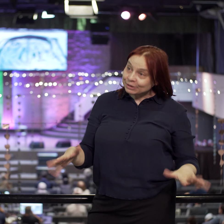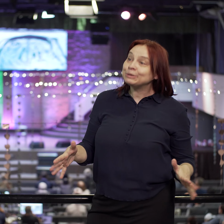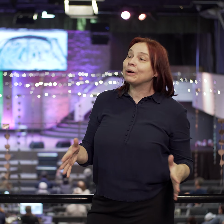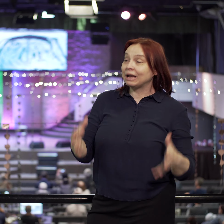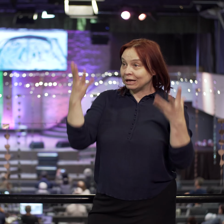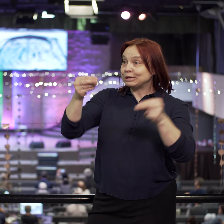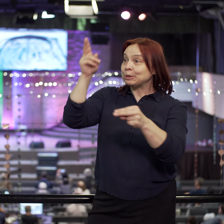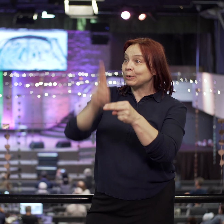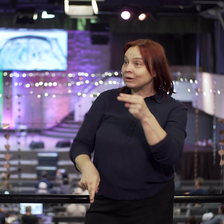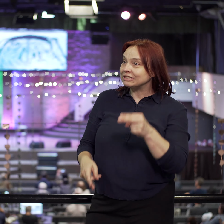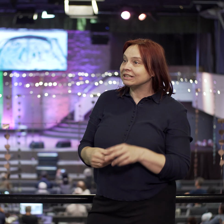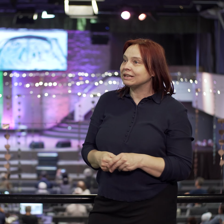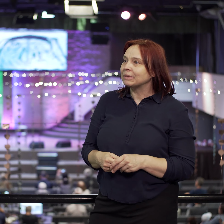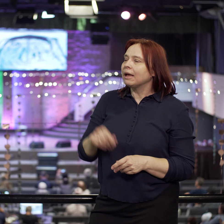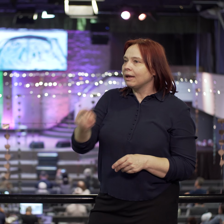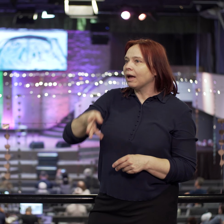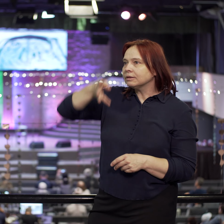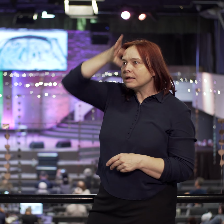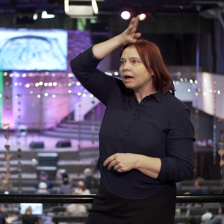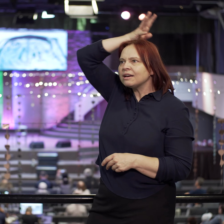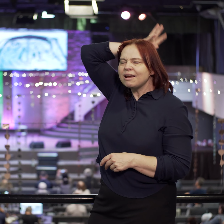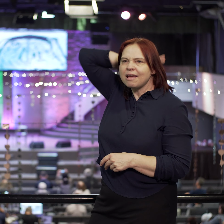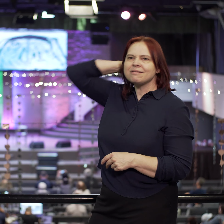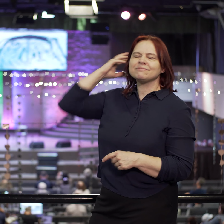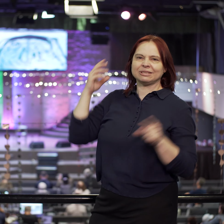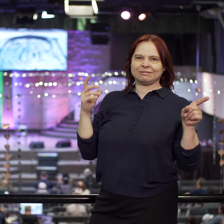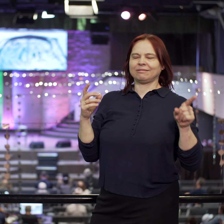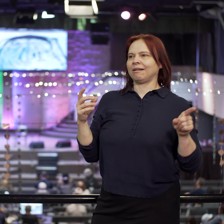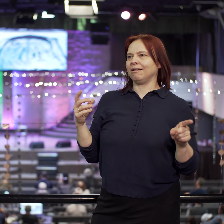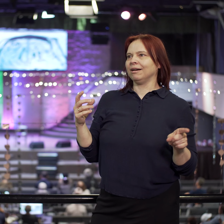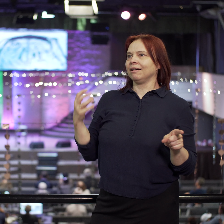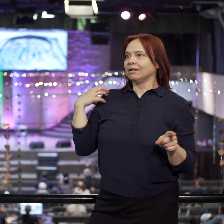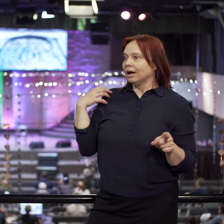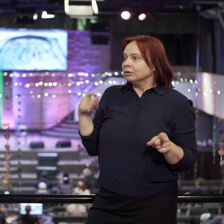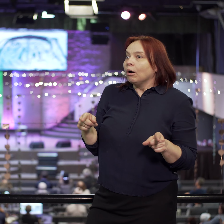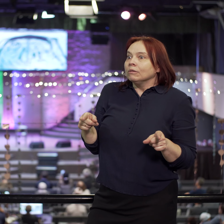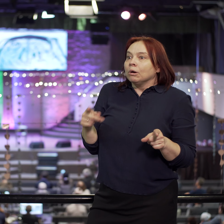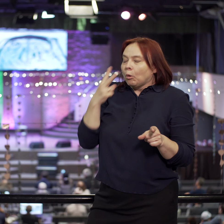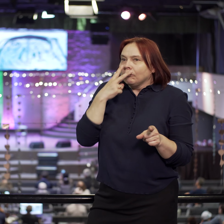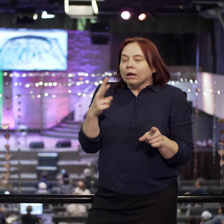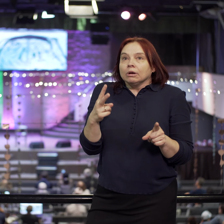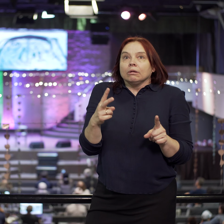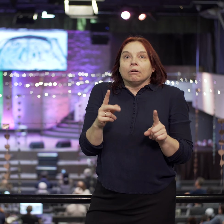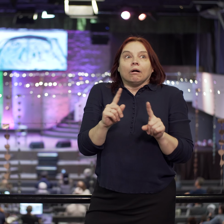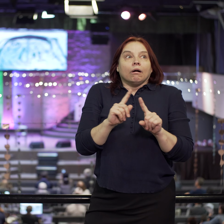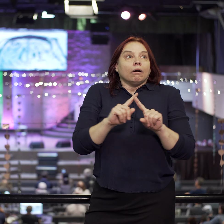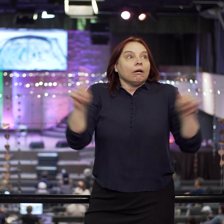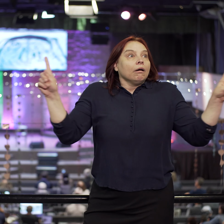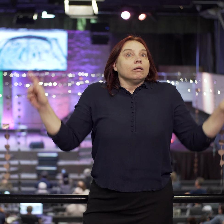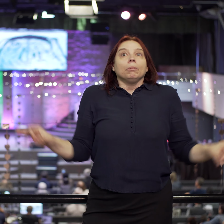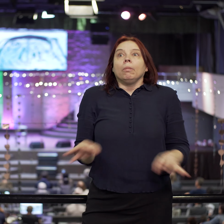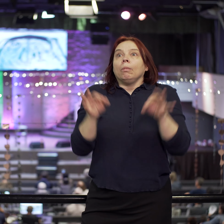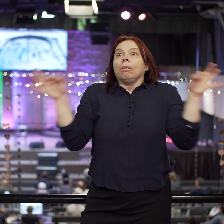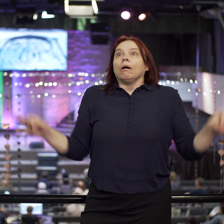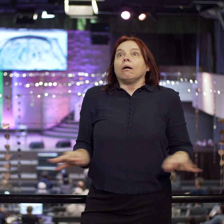день. И вот этот римский перфект, он, конечно, для него это было невероятное чудо, первый дождь за год